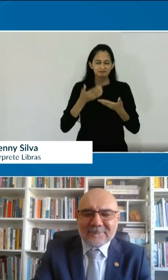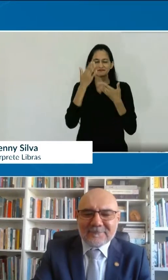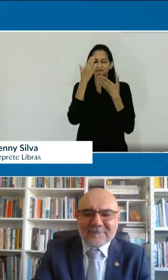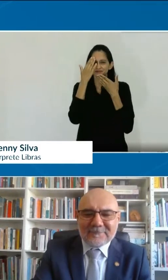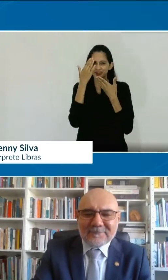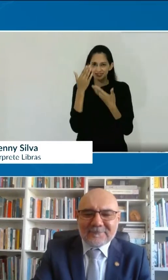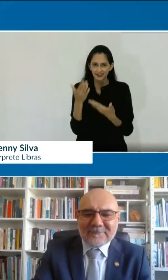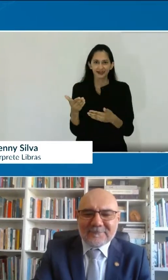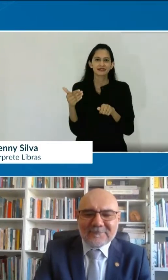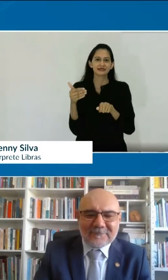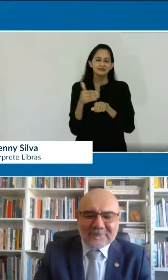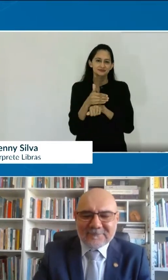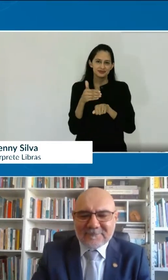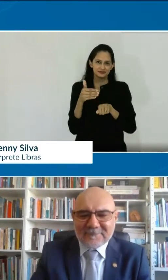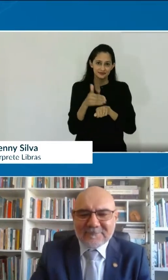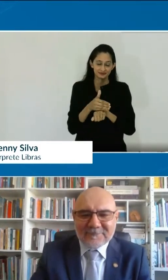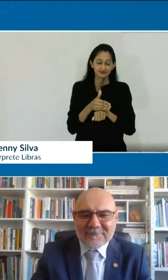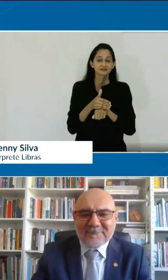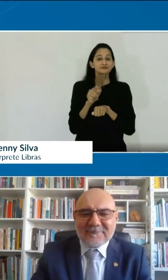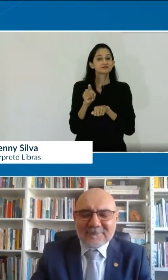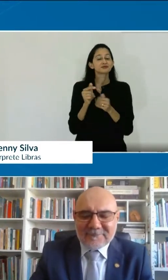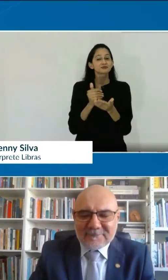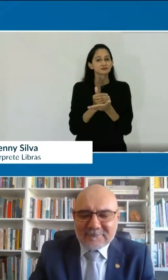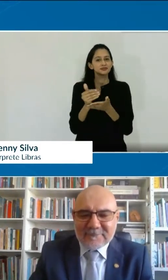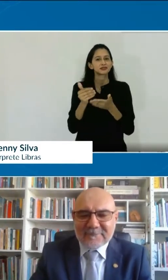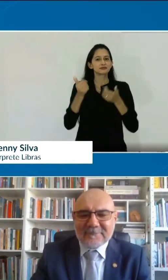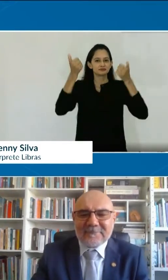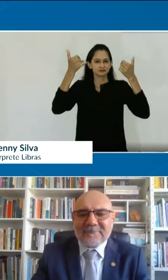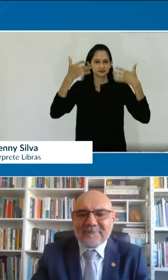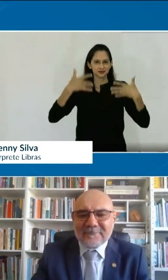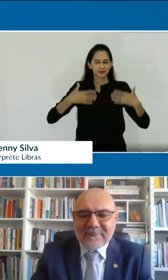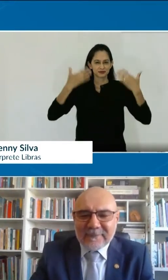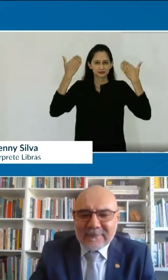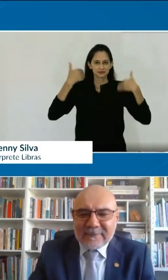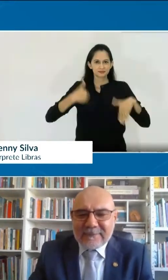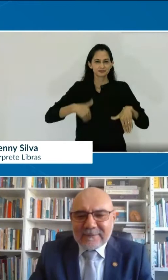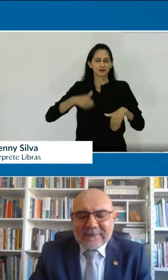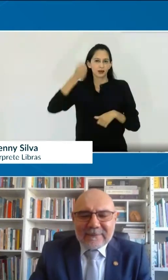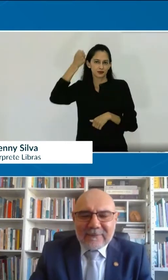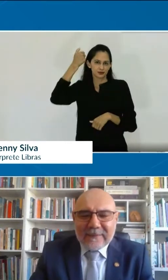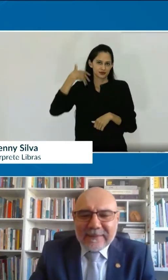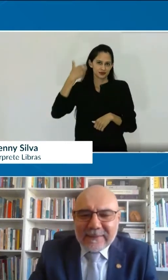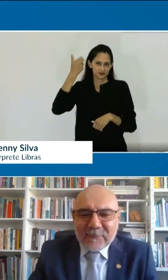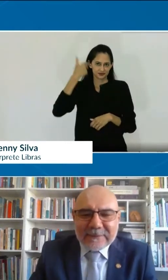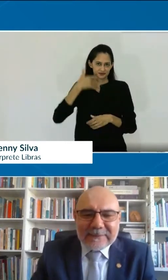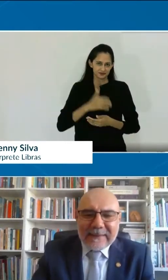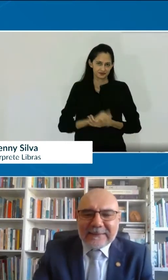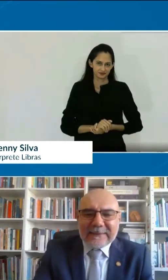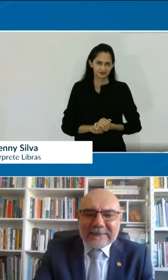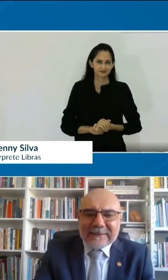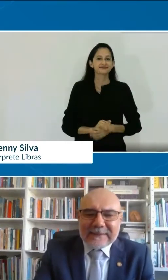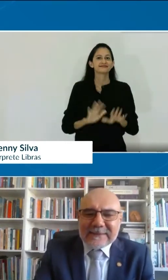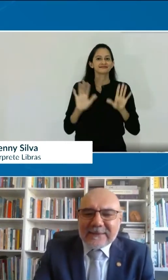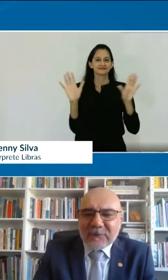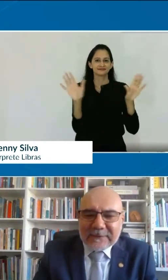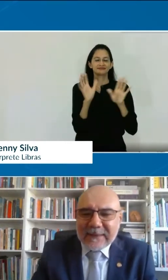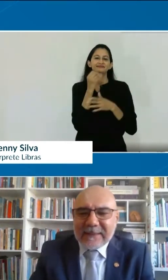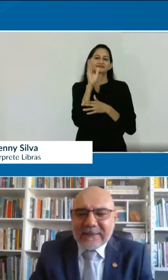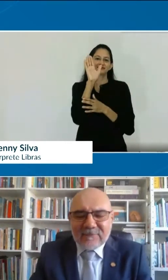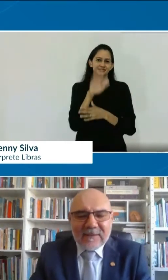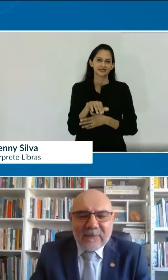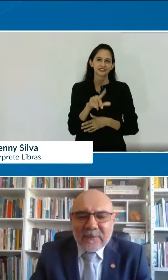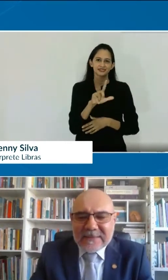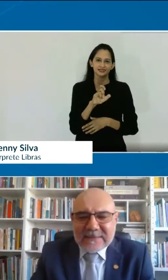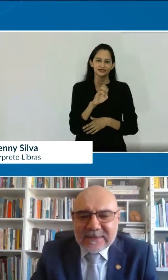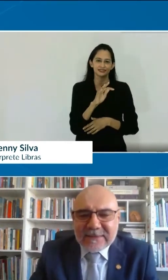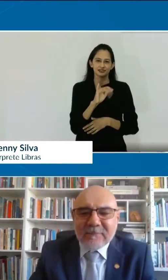obrigada pela presença e gostaria que o senhor começasse fazendo sua autodescrição, por favor. Olá, boa tarde, Letícia, boa